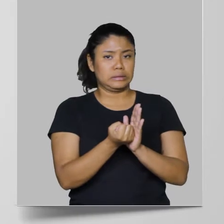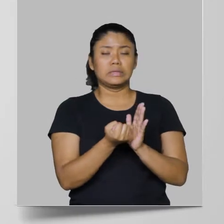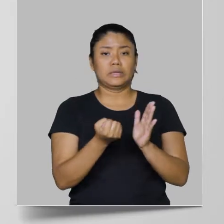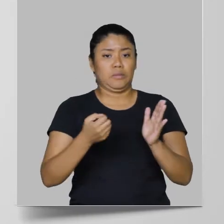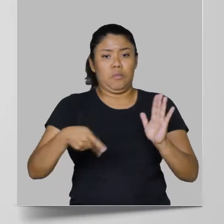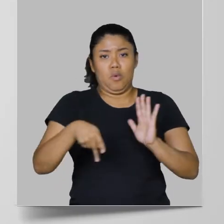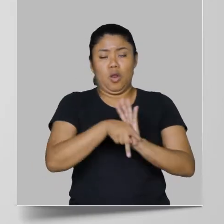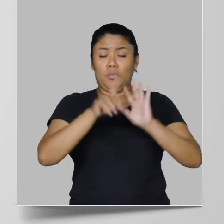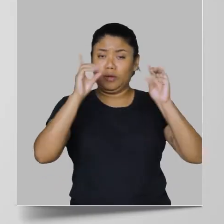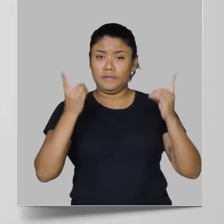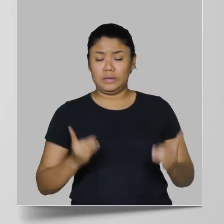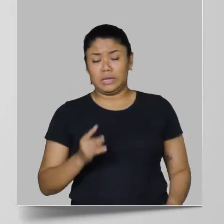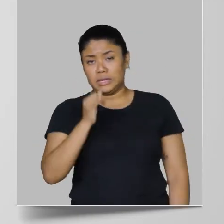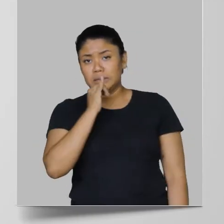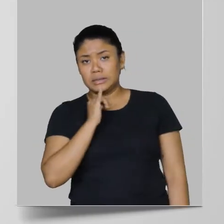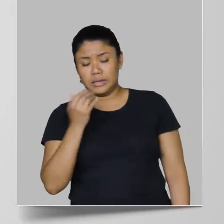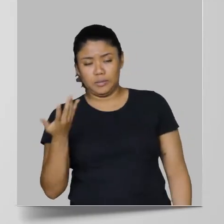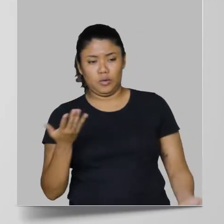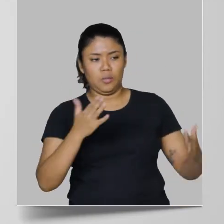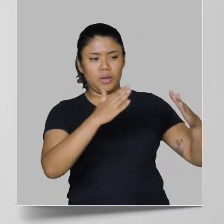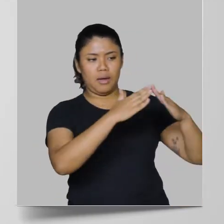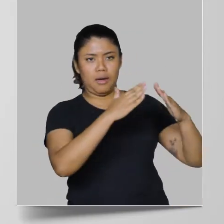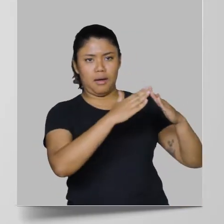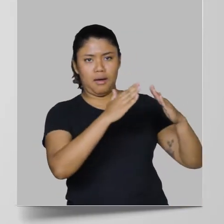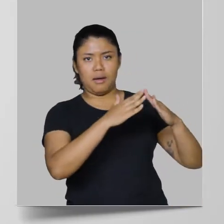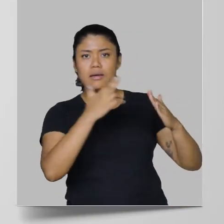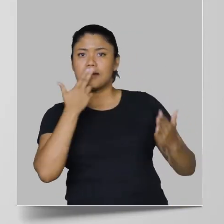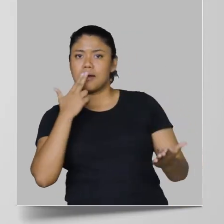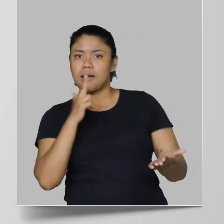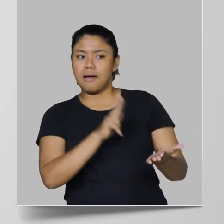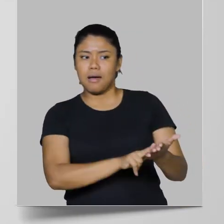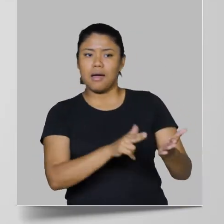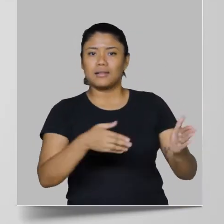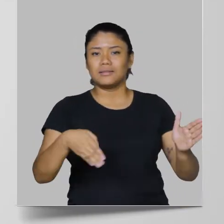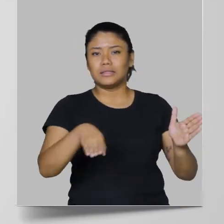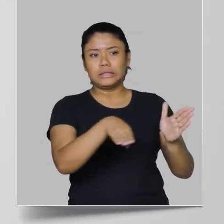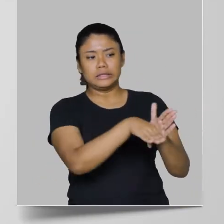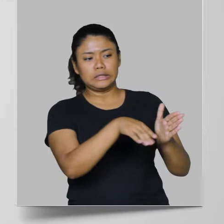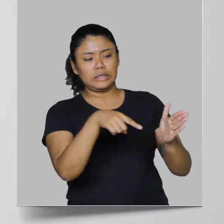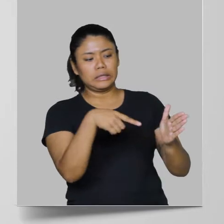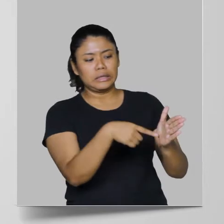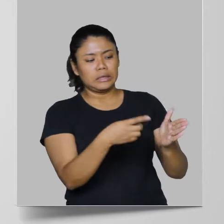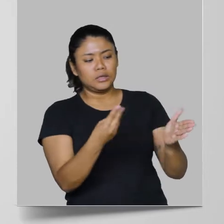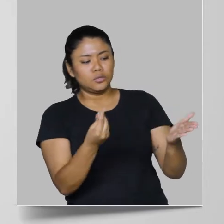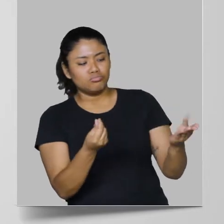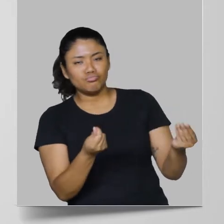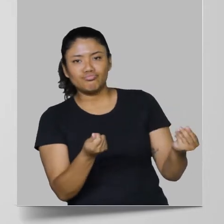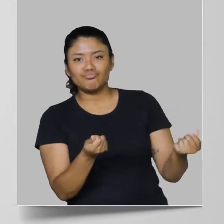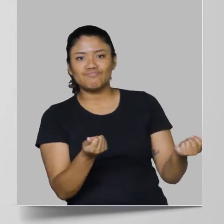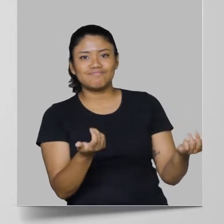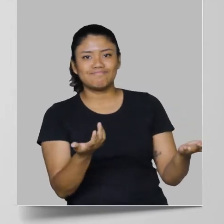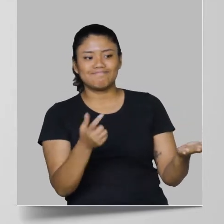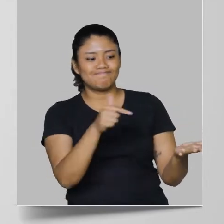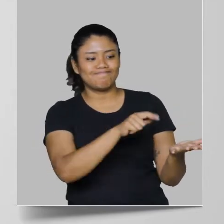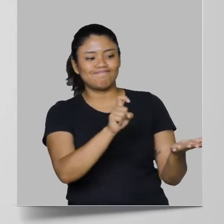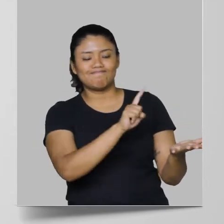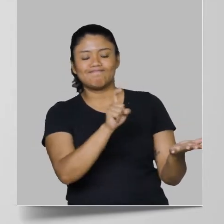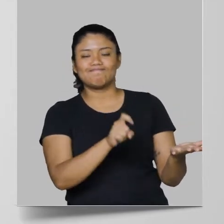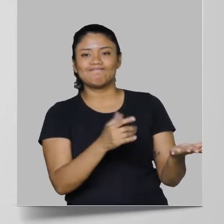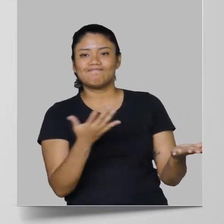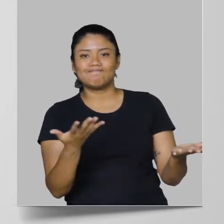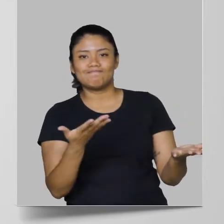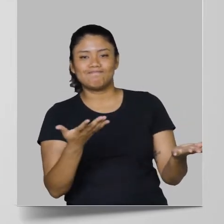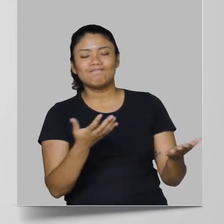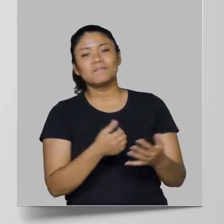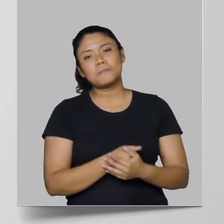deficiência, por exemplo, quando chega uma correspondência lá em casa e tu diz assim, o que será isso?